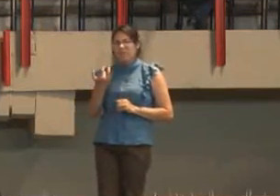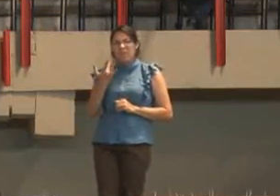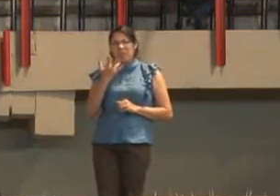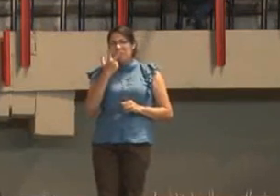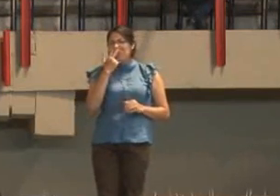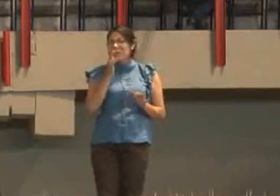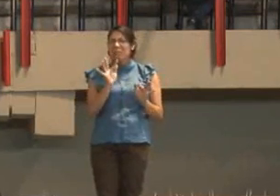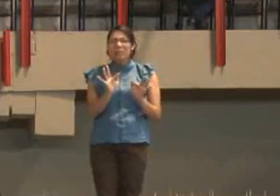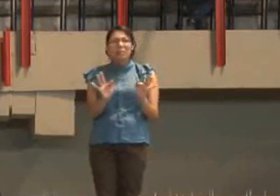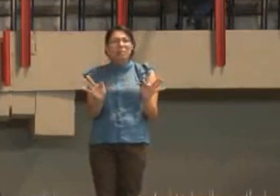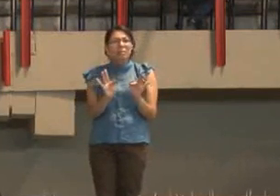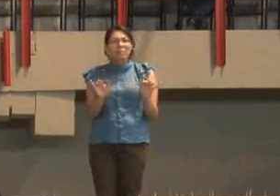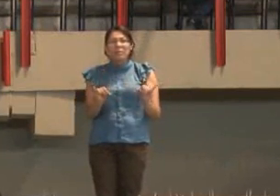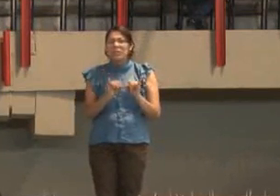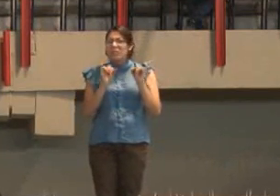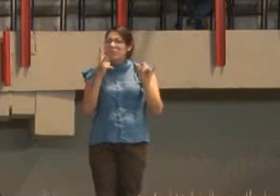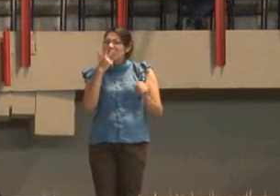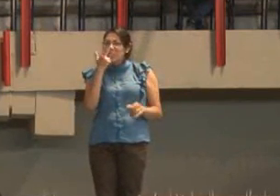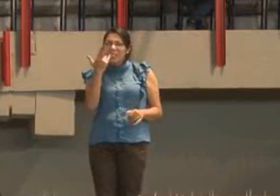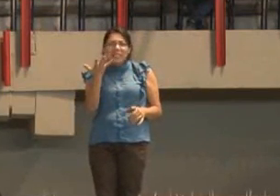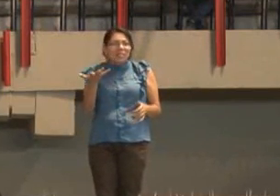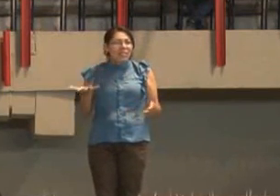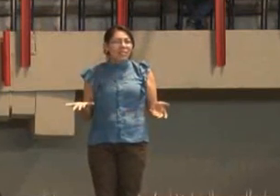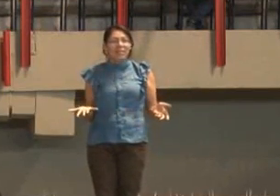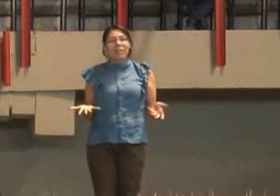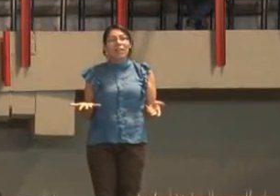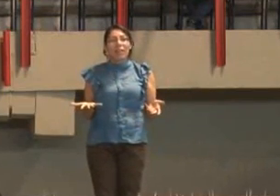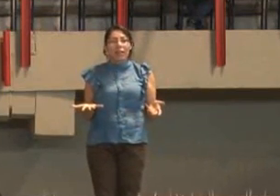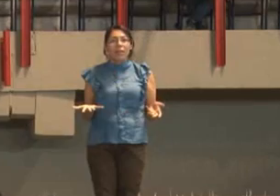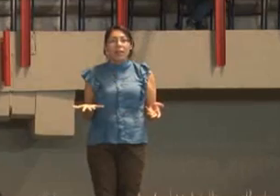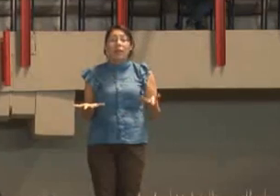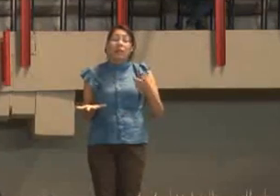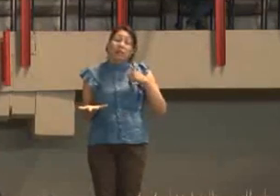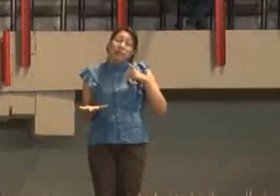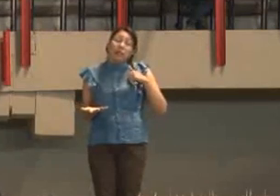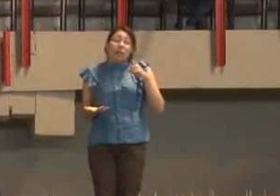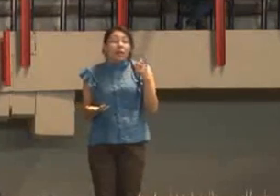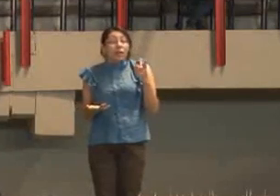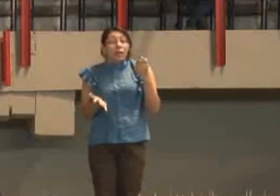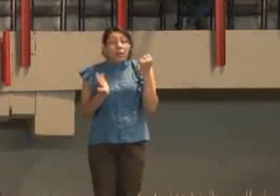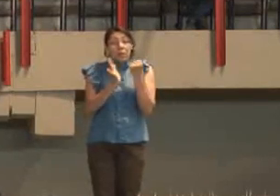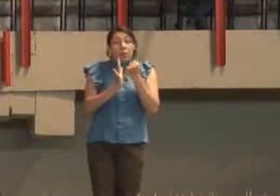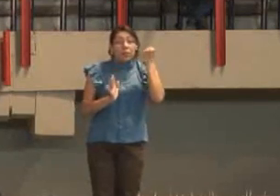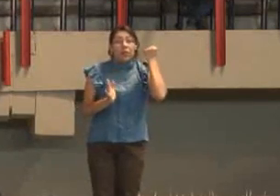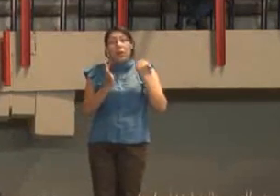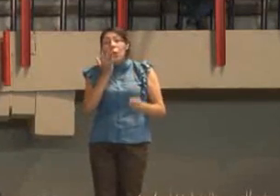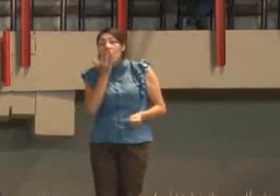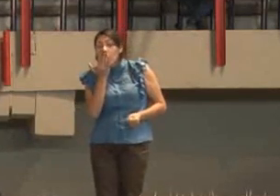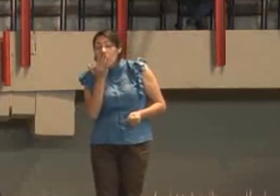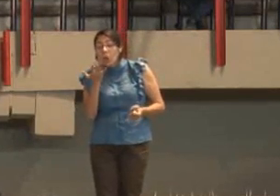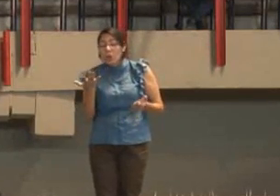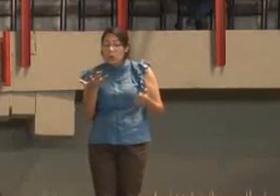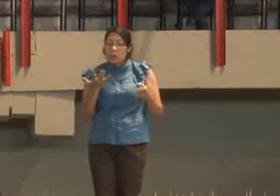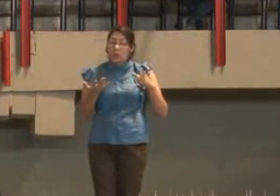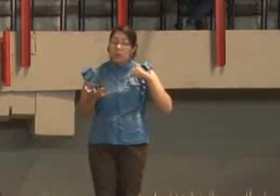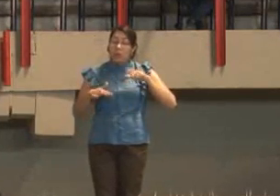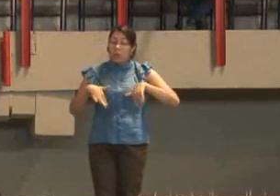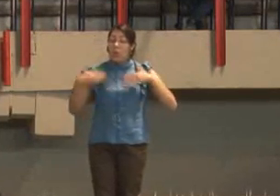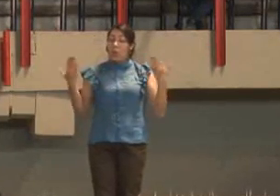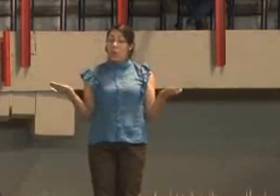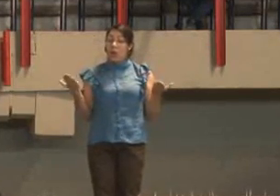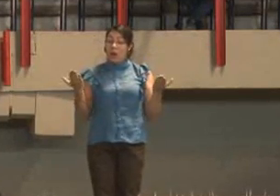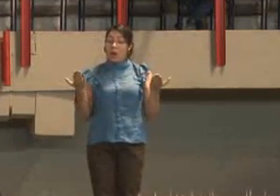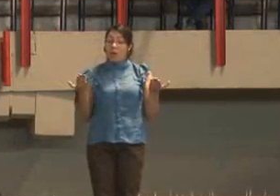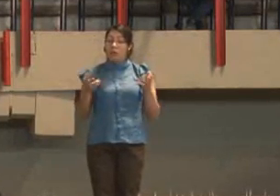vai colocar o modelo e a cor, porque a questão falou que só tem modelo e cor, vai colocar de quantas formas diferentes você escolhe o